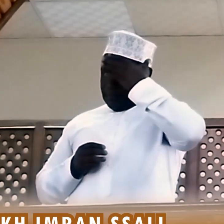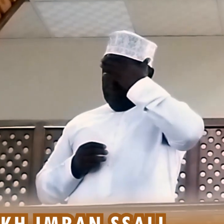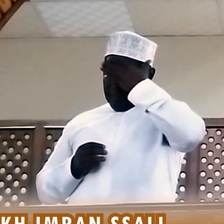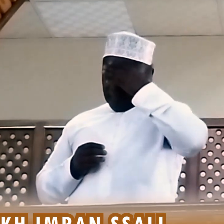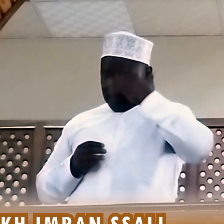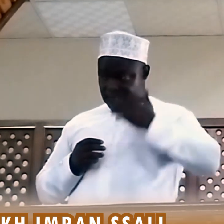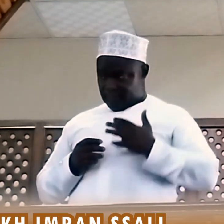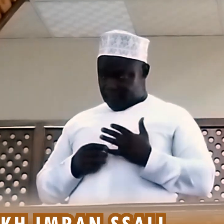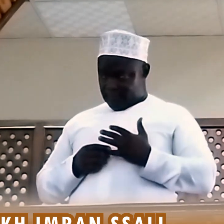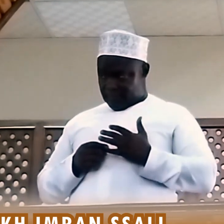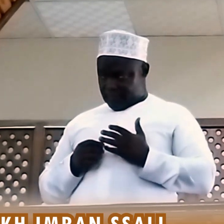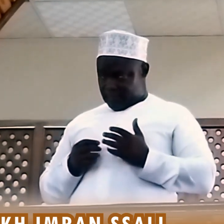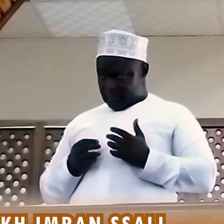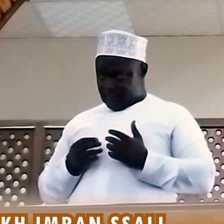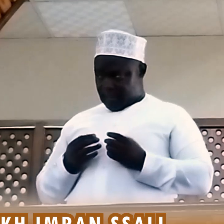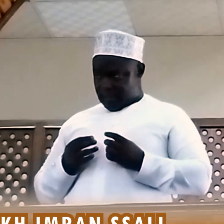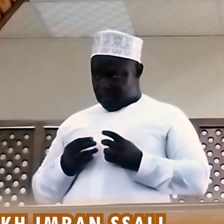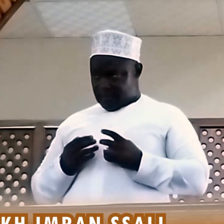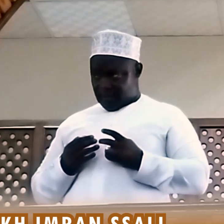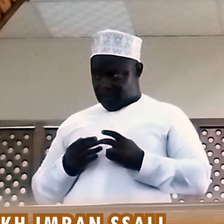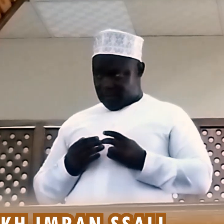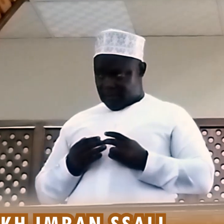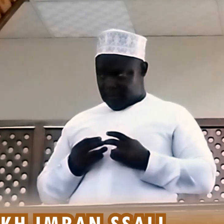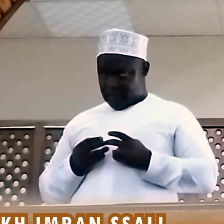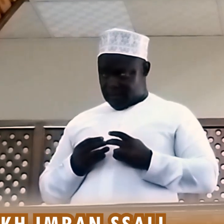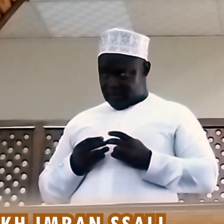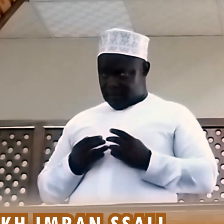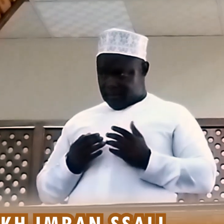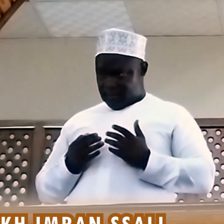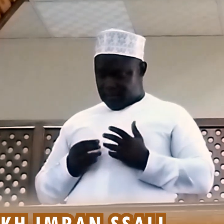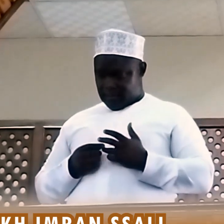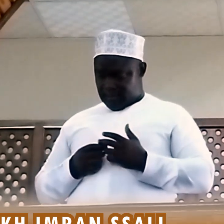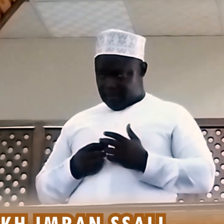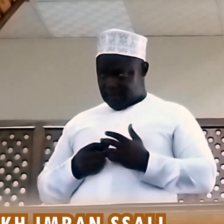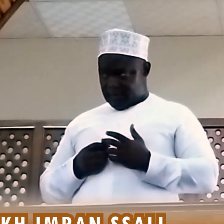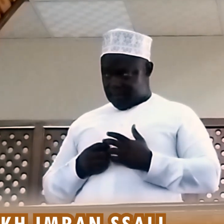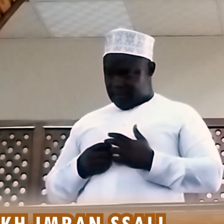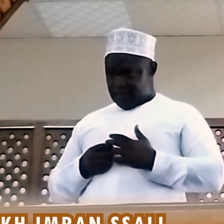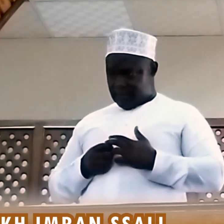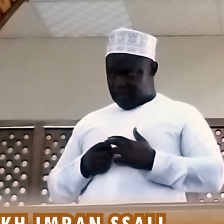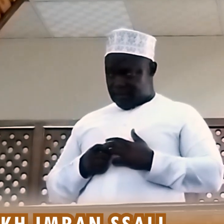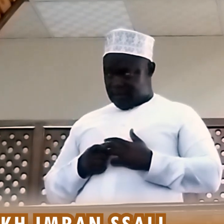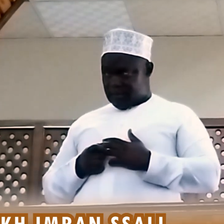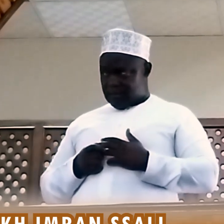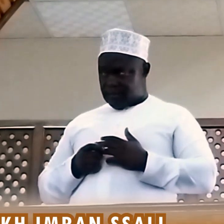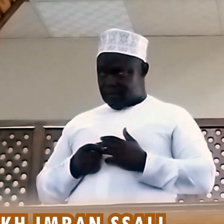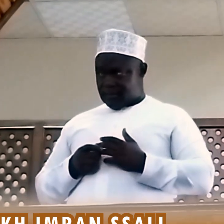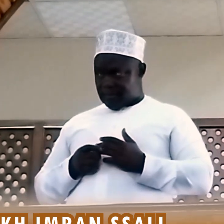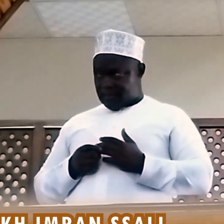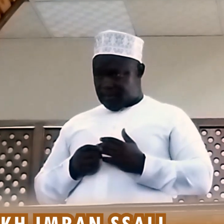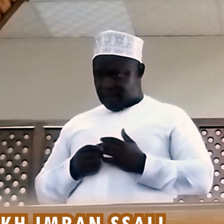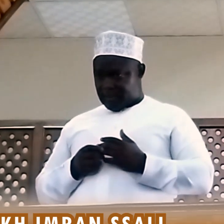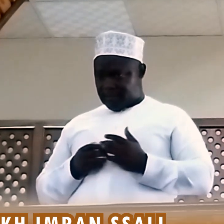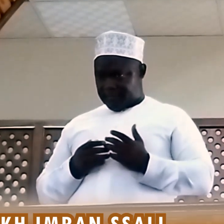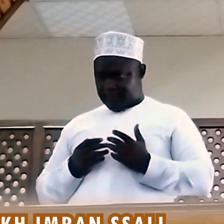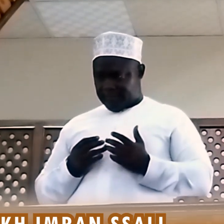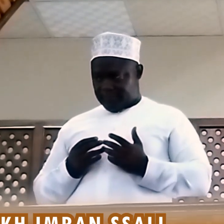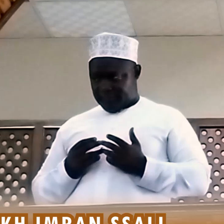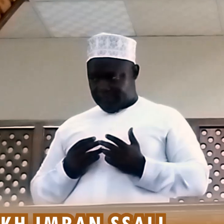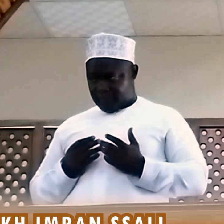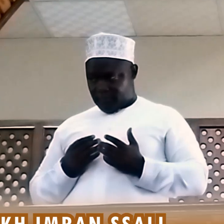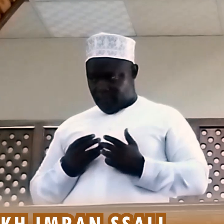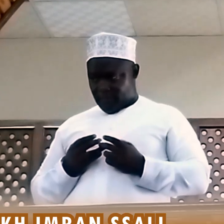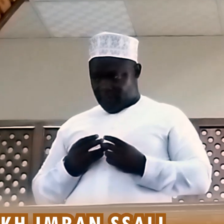صلوا عليه وسلموا تسليما اللهم صل على سيدنا محمد وعلى آل سيدنا محمد